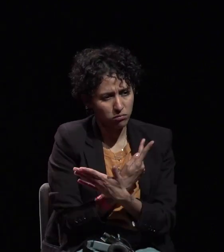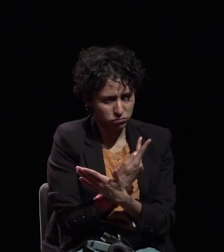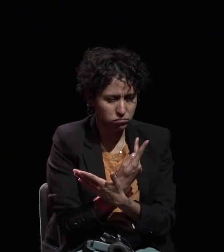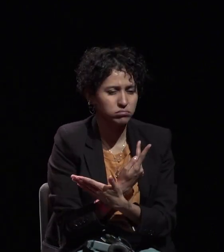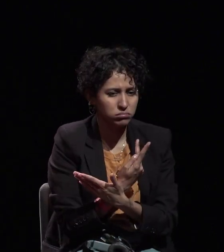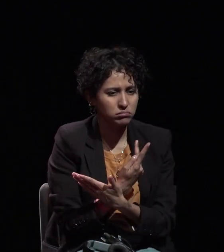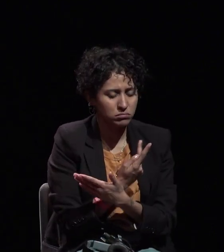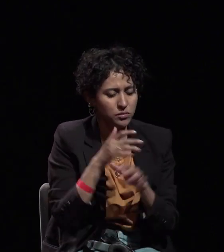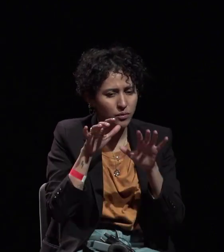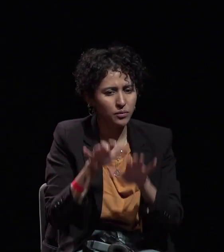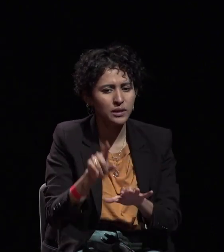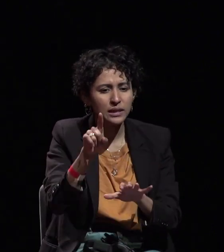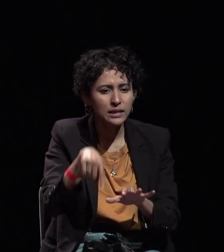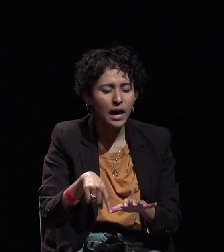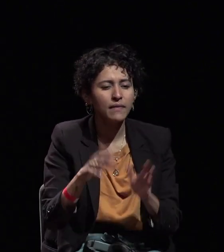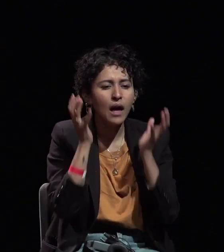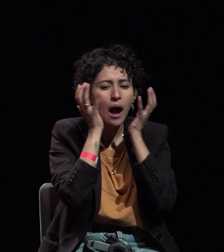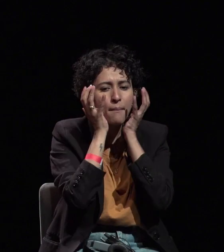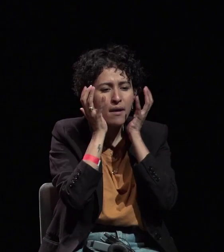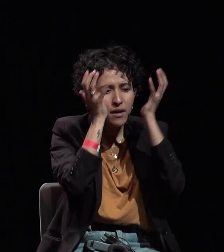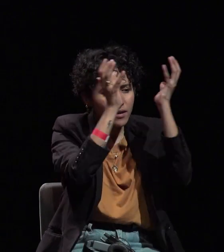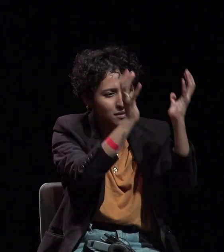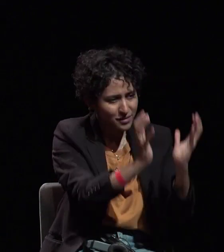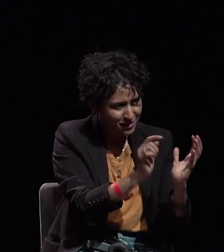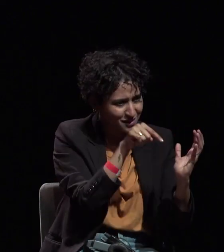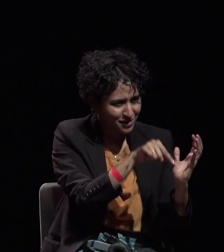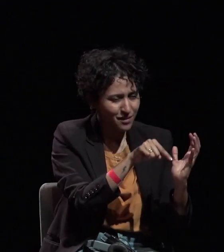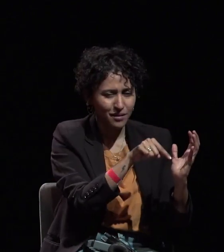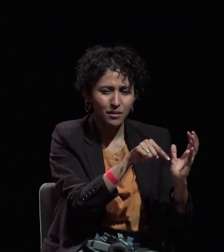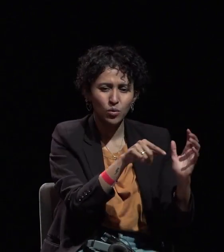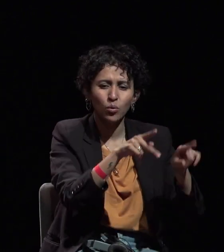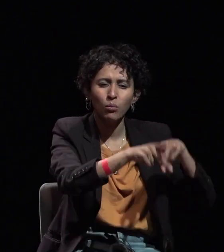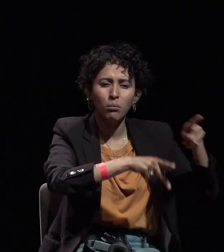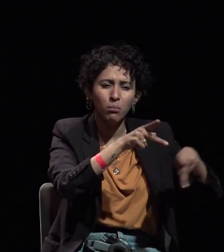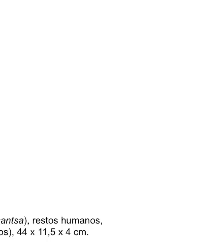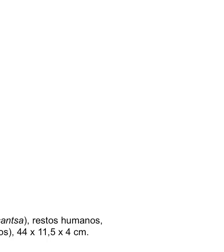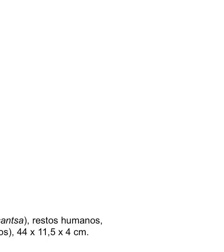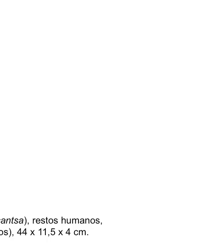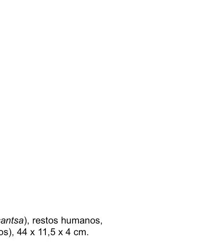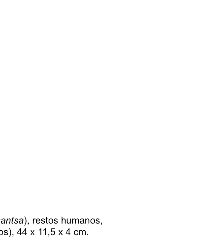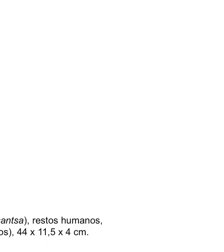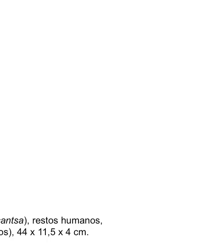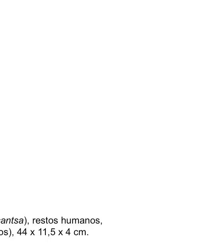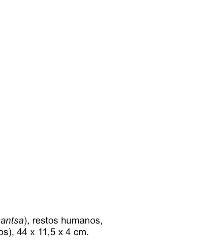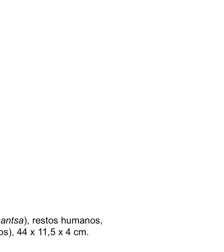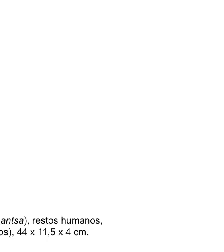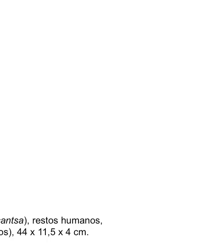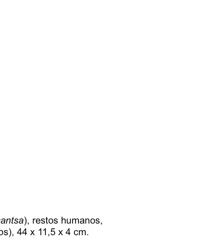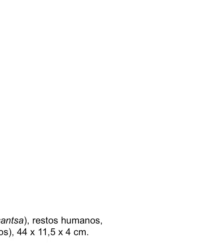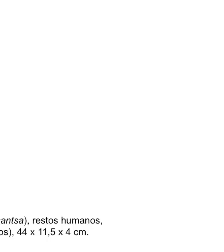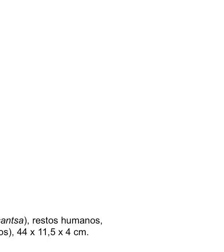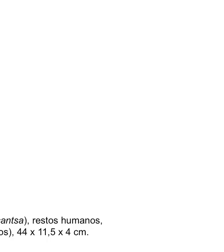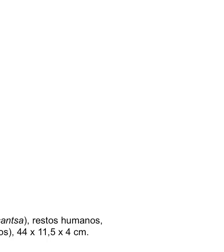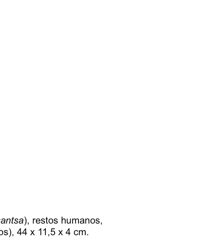que é esse das cabeças reduzidas dos povos Shuar da Amazônia equatoriana, as Tsantsa. Em um primeiro de 4 momentos, que são